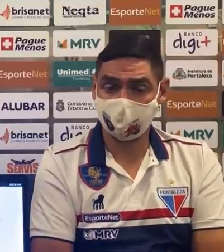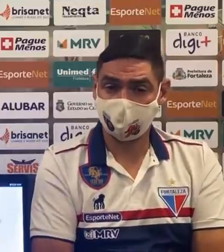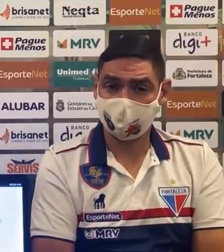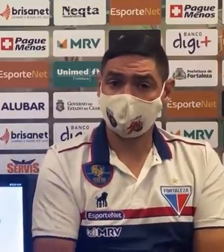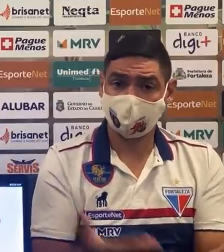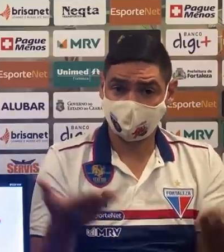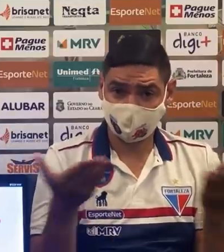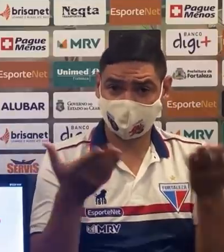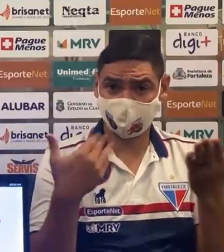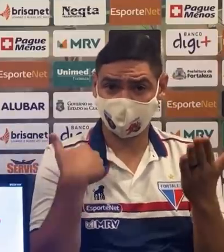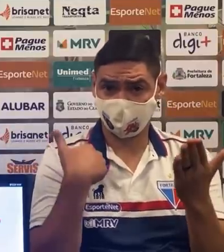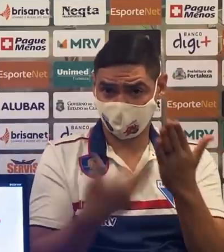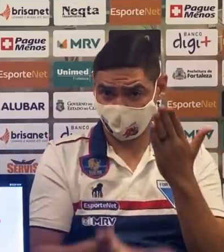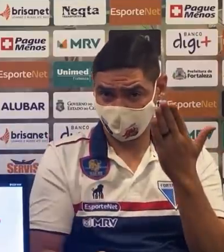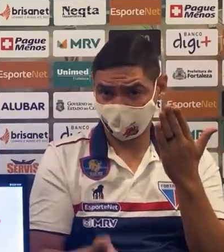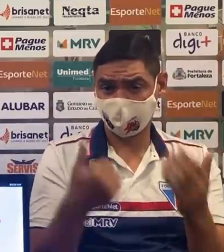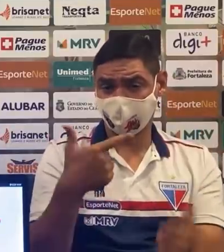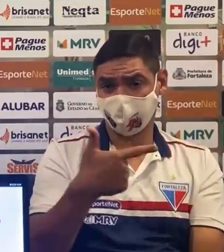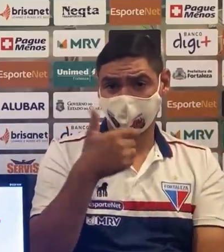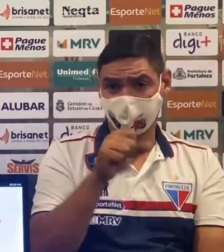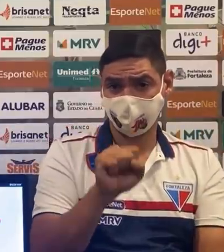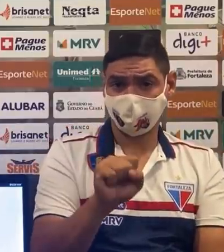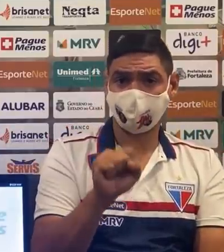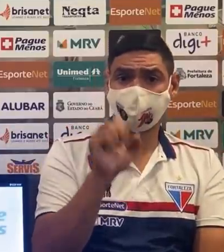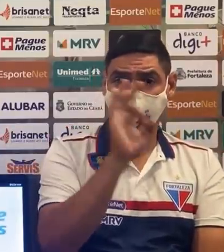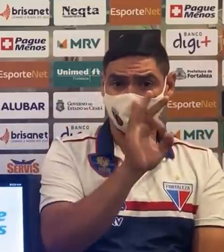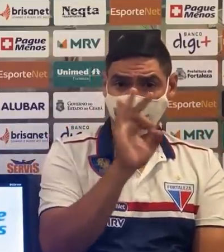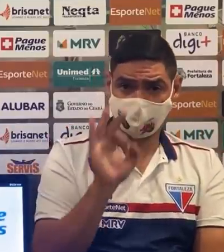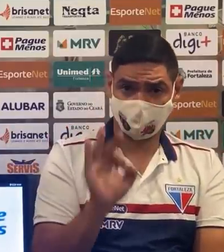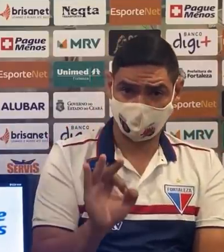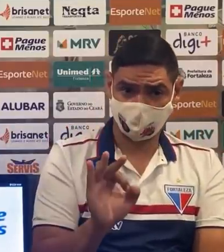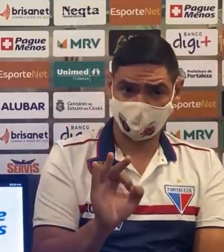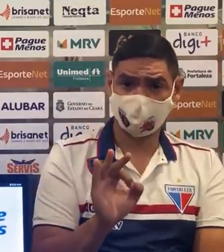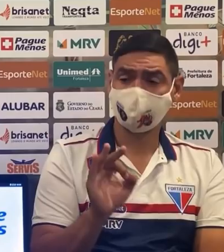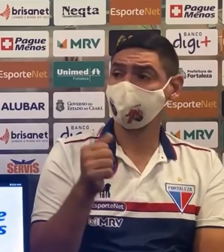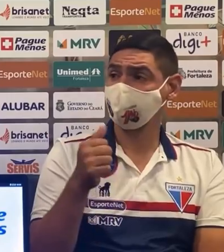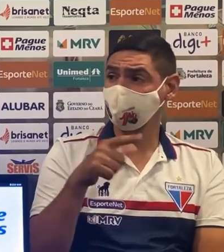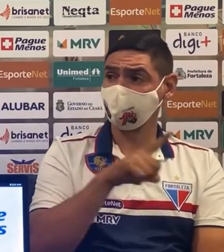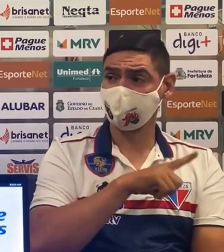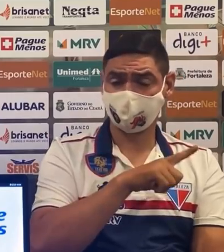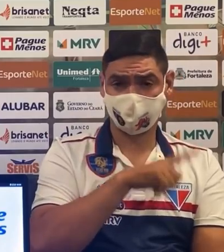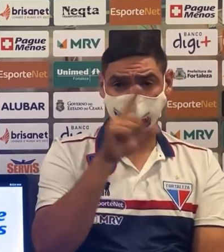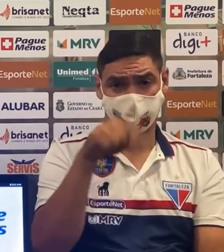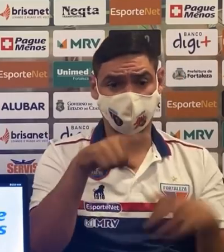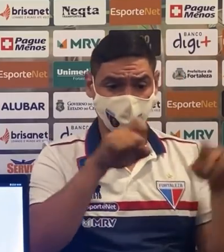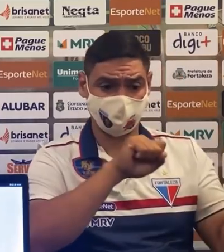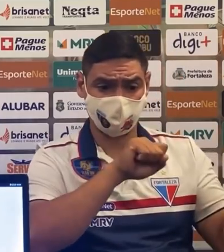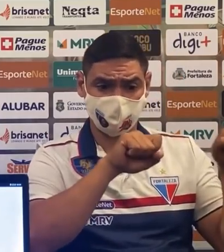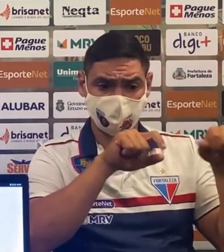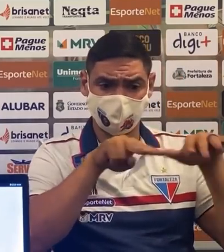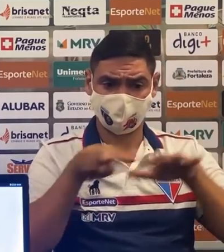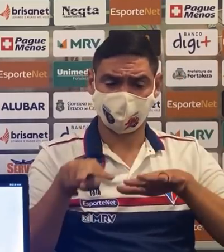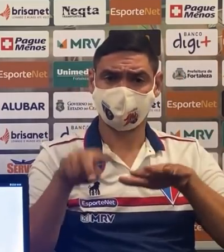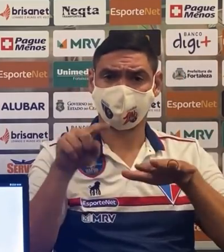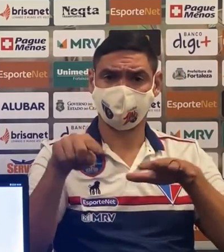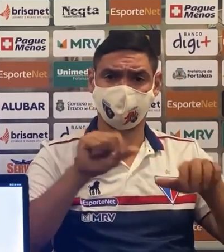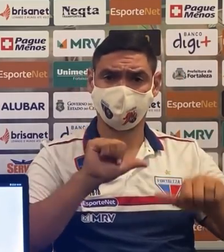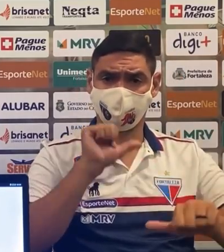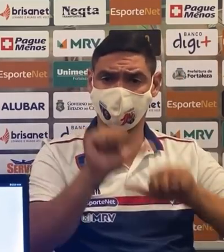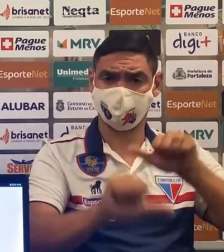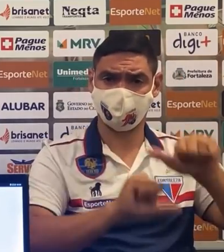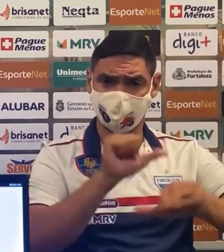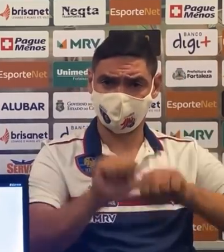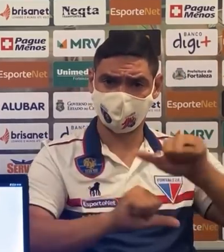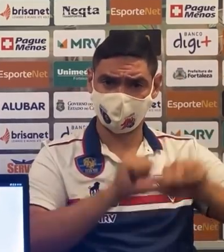derrota, Fortaleza chega a um aproveitamento de 28%. Por que as semanas inteiras de trabalho não têm conseguido converter em evolução